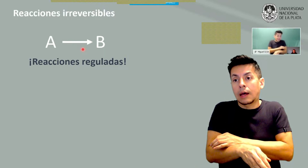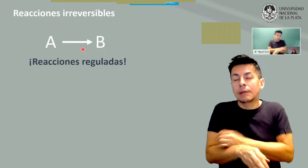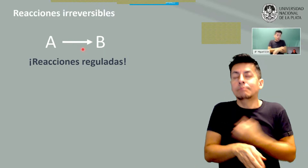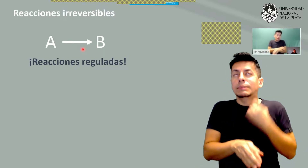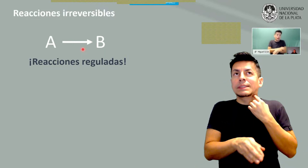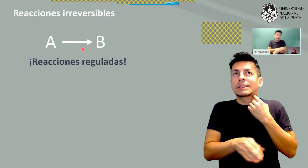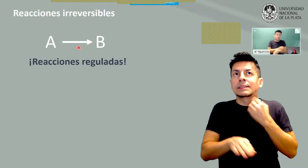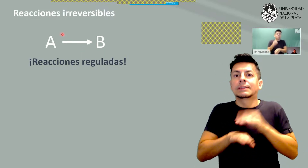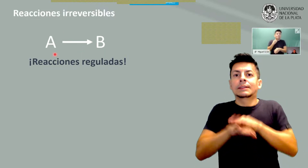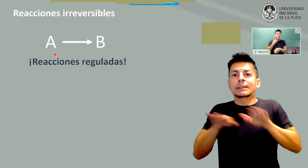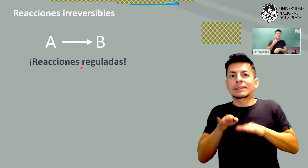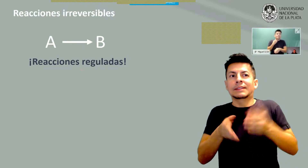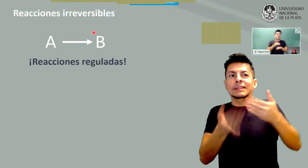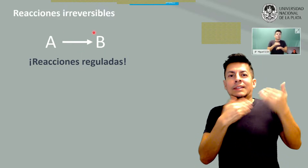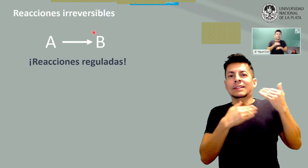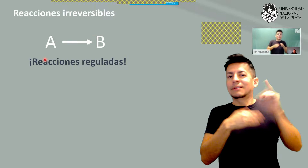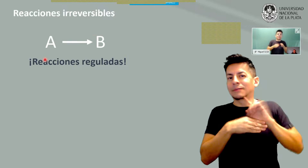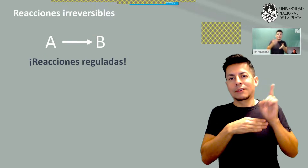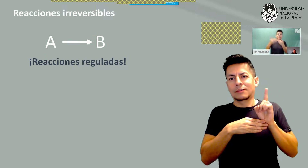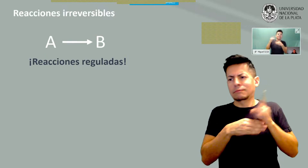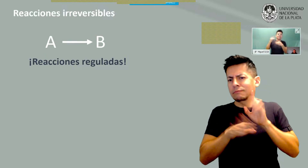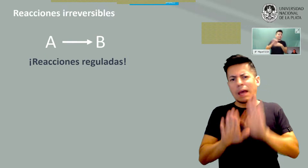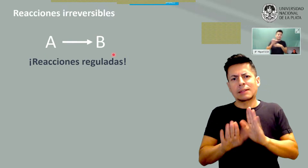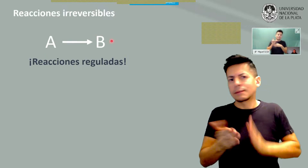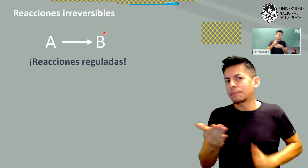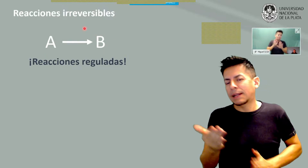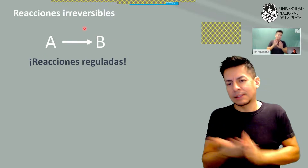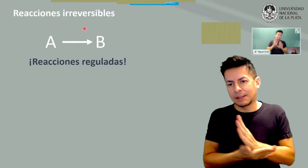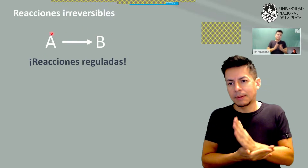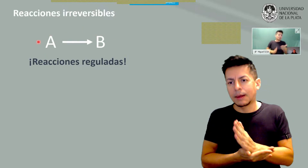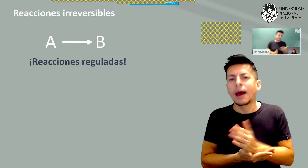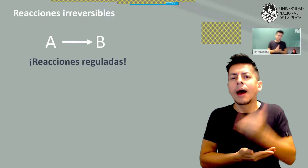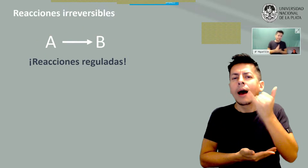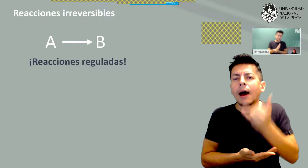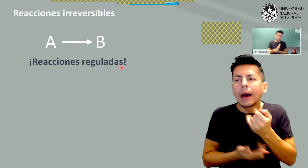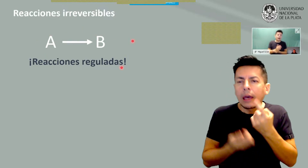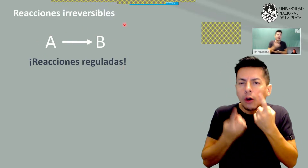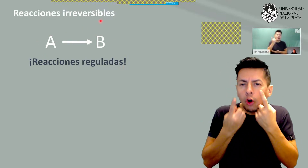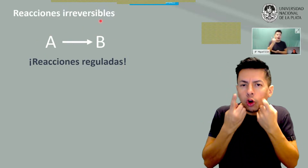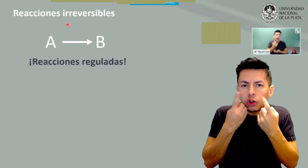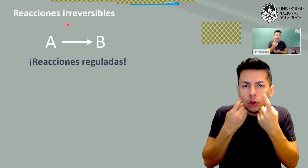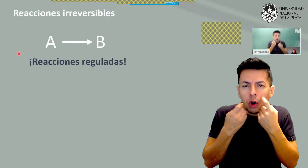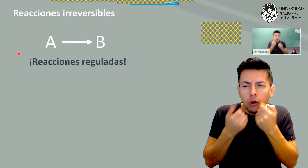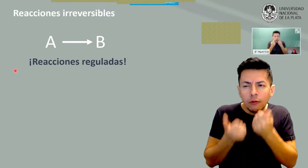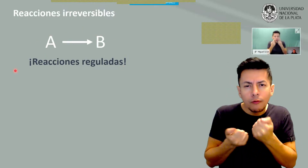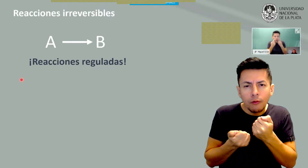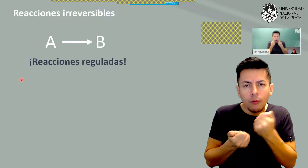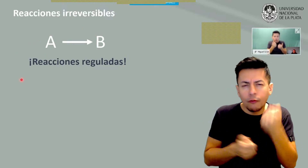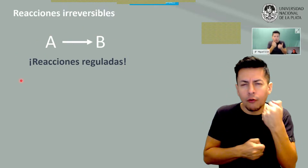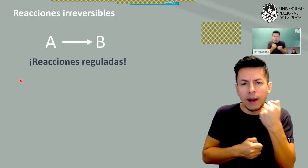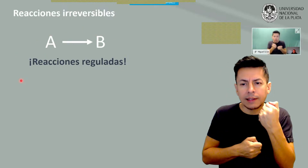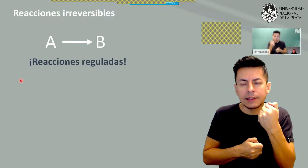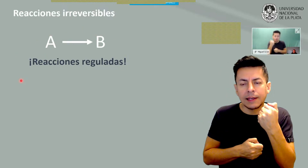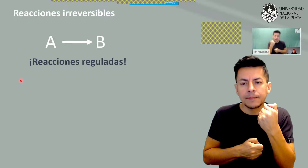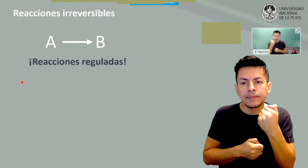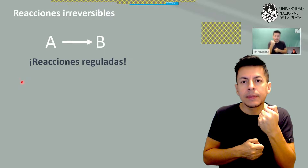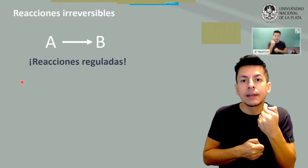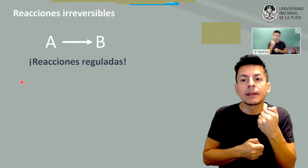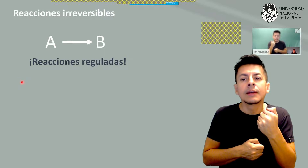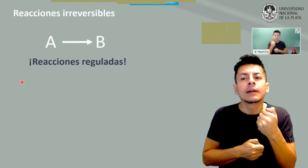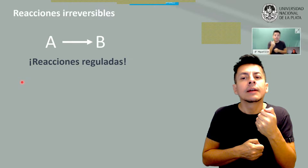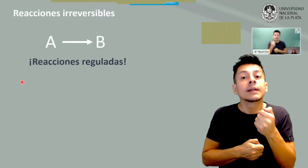hacerlo. Entonces, estas reacciones van a estar reguladas. Solo van a ocurrir cuando la célula esté segura que las